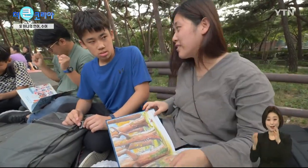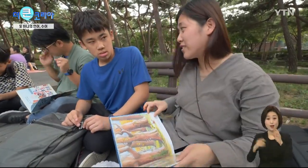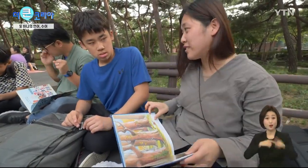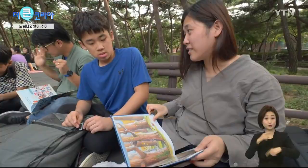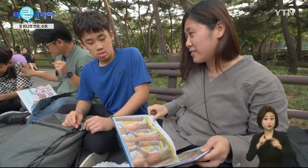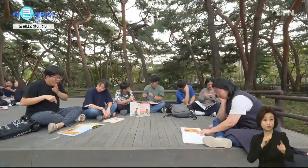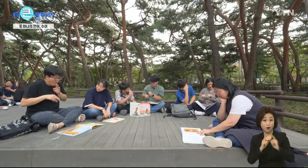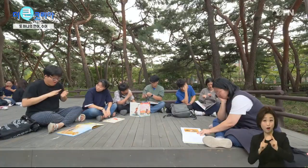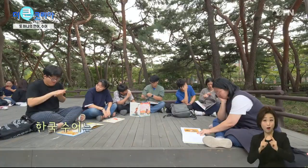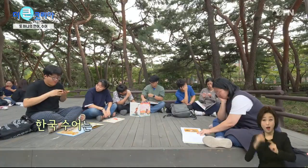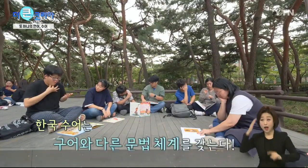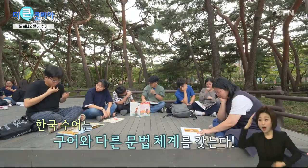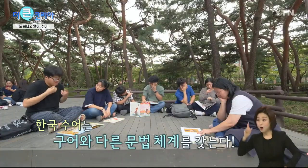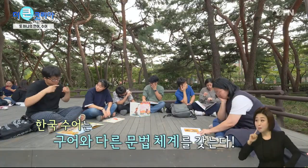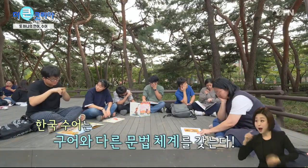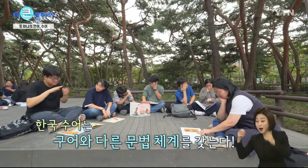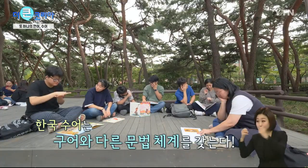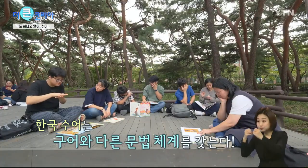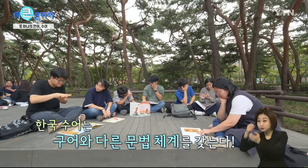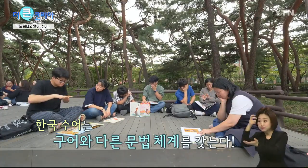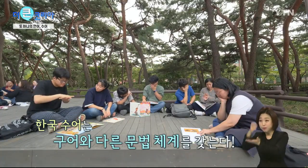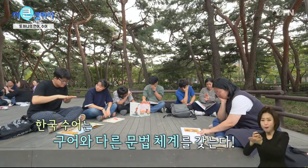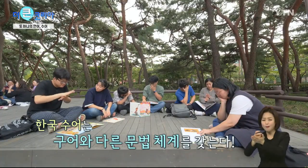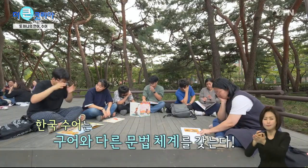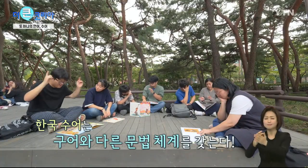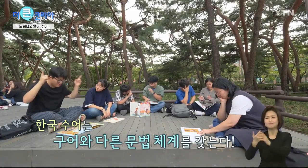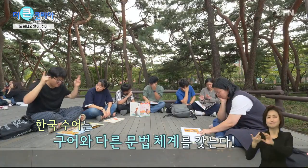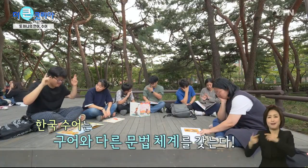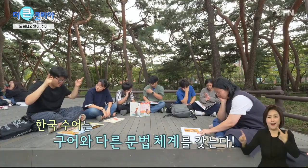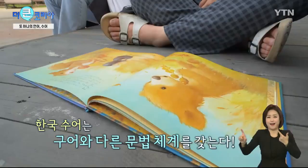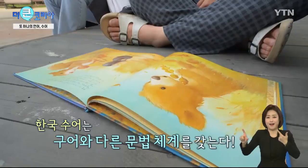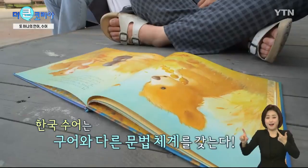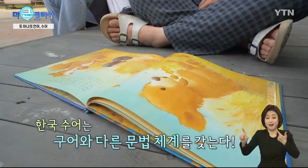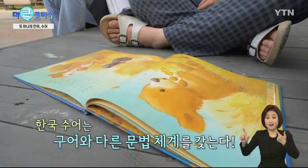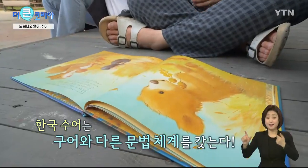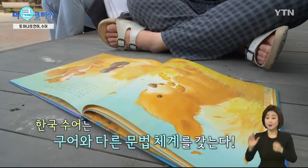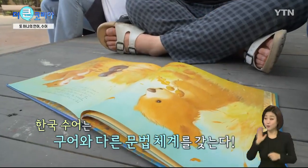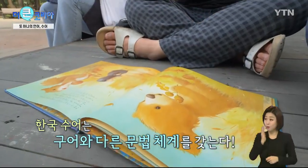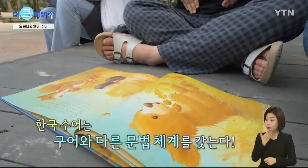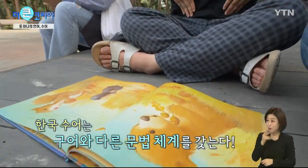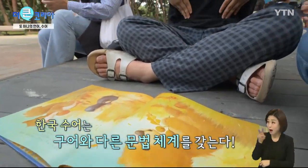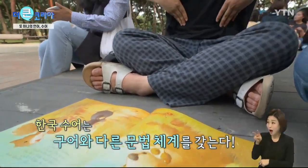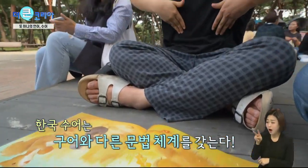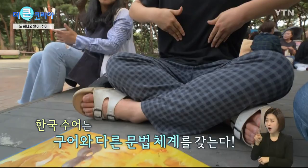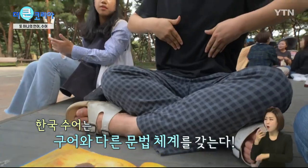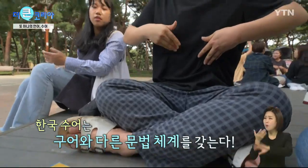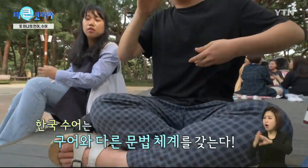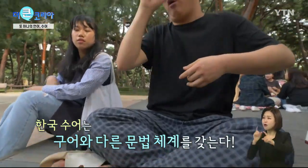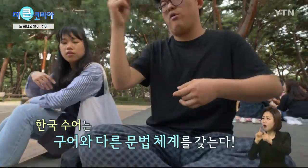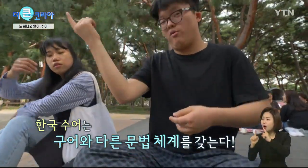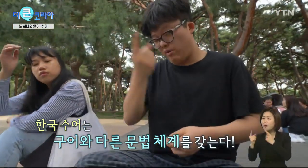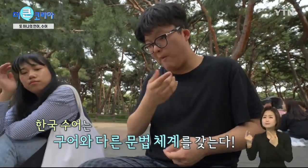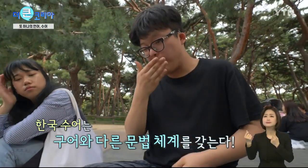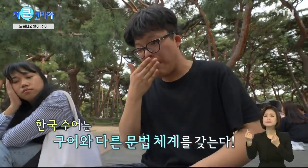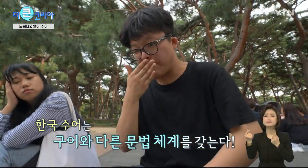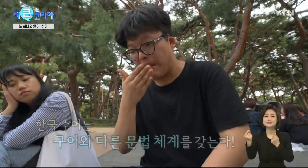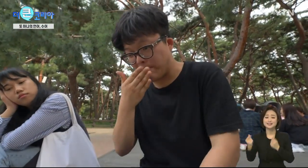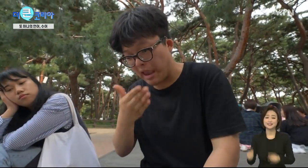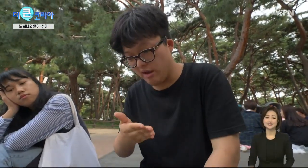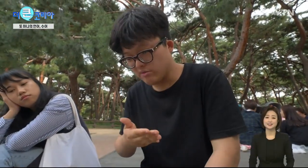수어는 말로 하는 한국어와 문법부터 다르기 때문에 한국어 글자는 농인에게 외국어와도